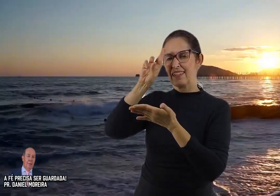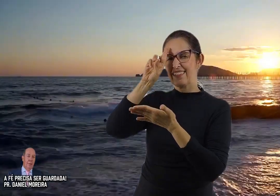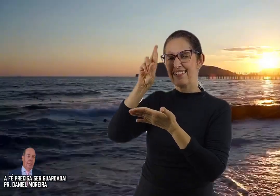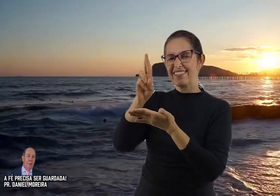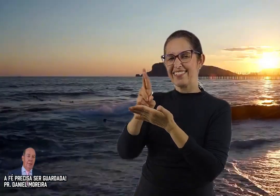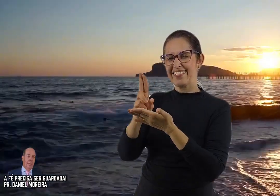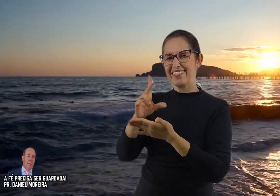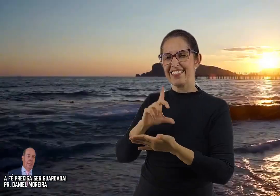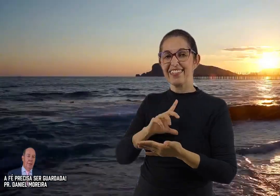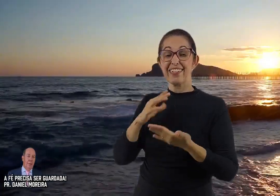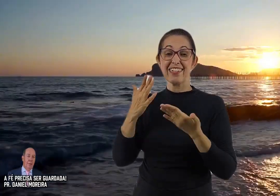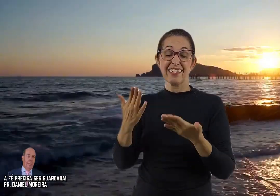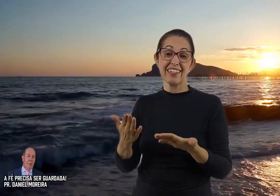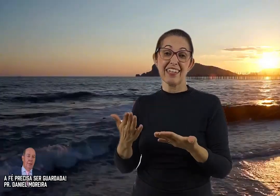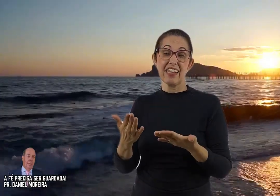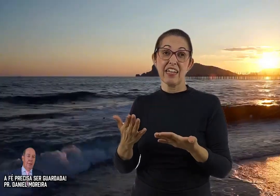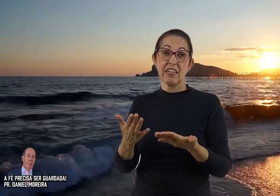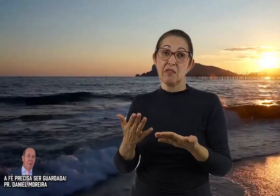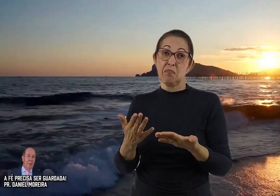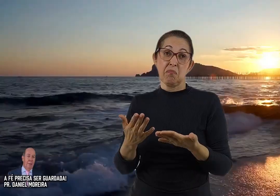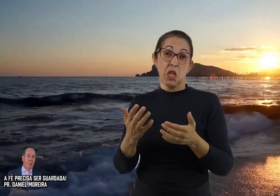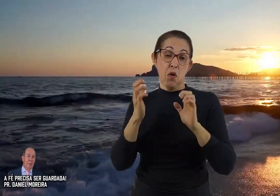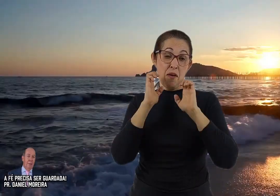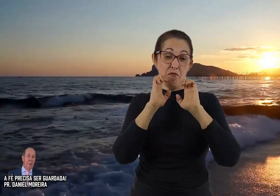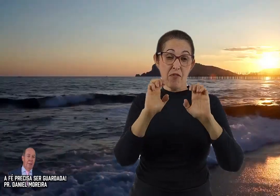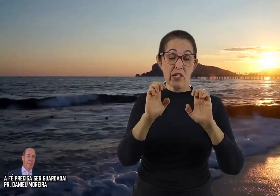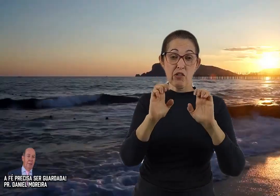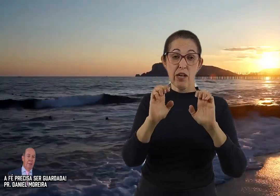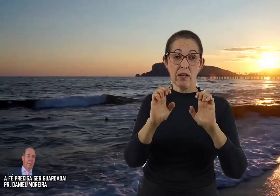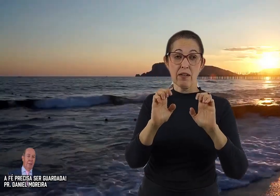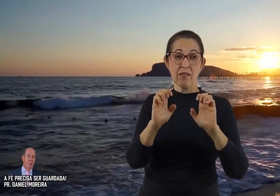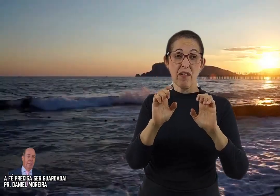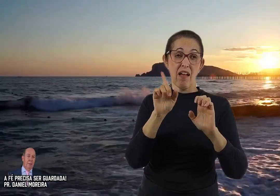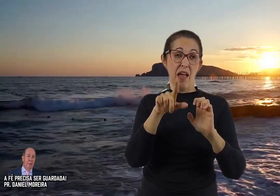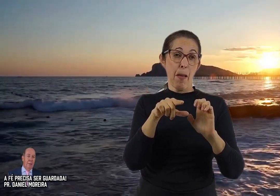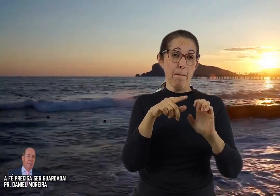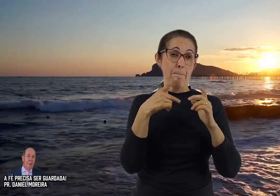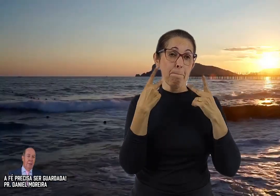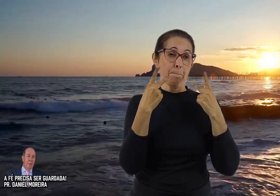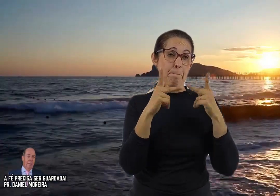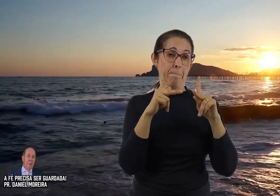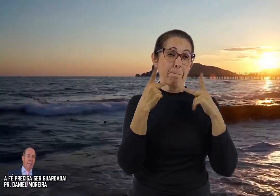O Evangelho não é pregar o que você sabe.